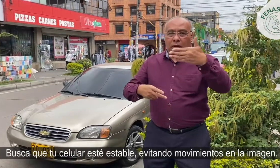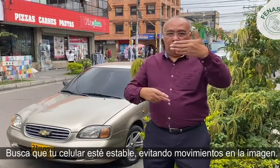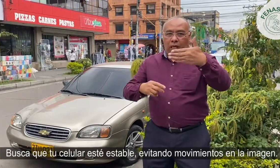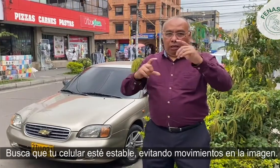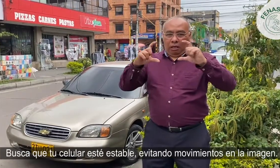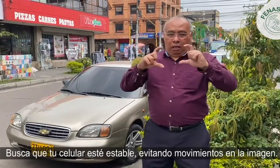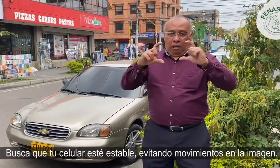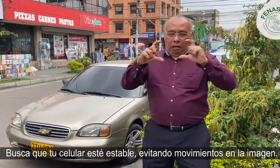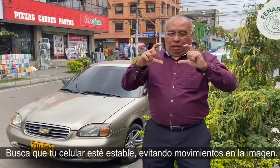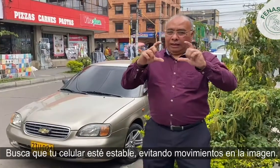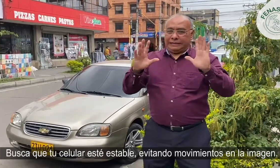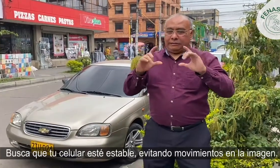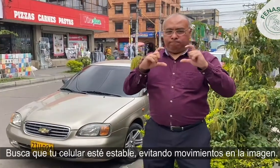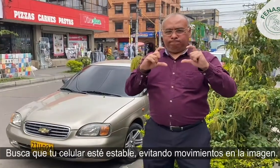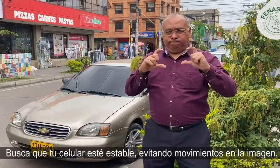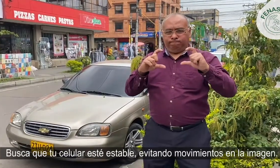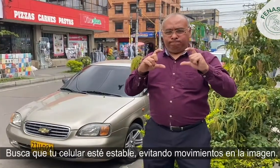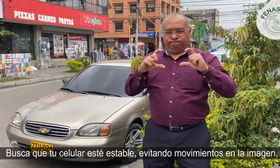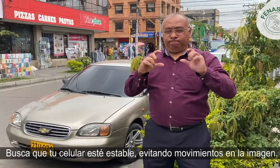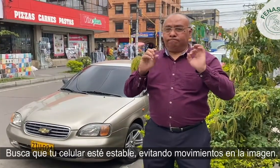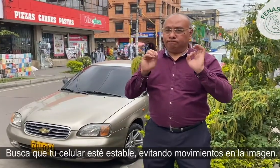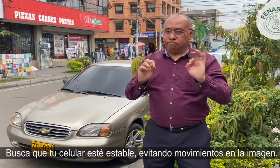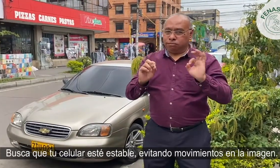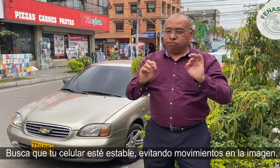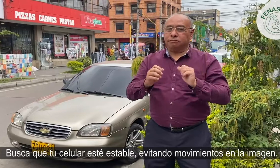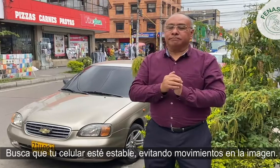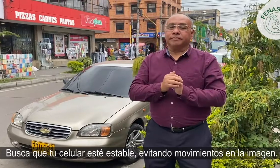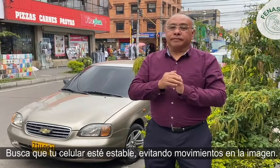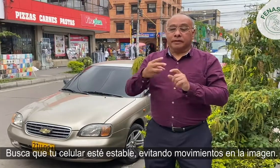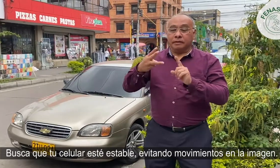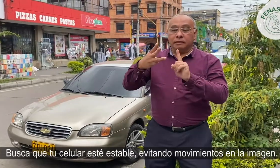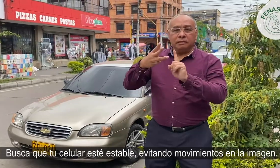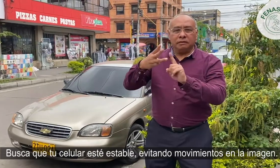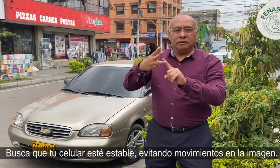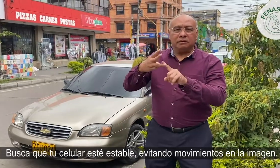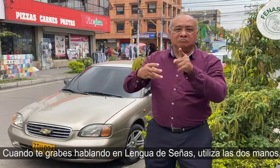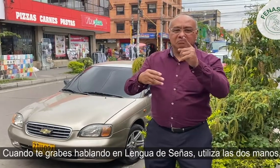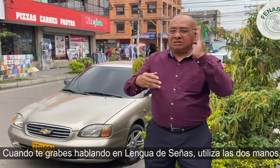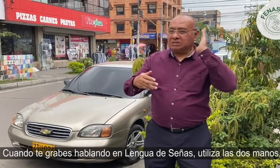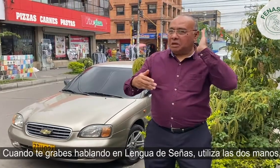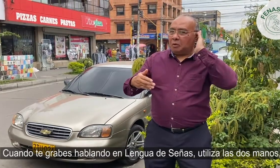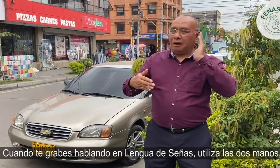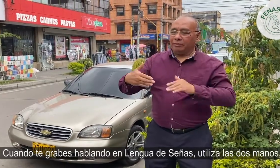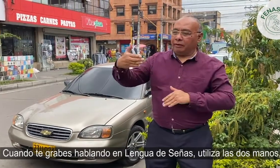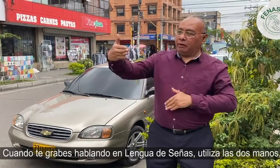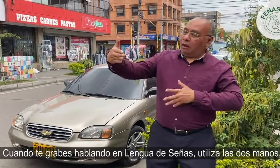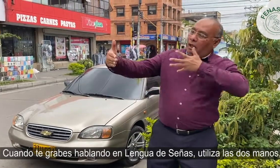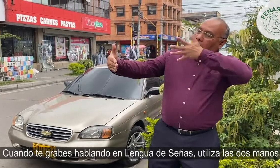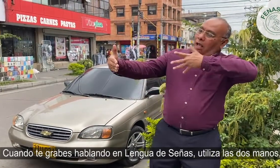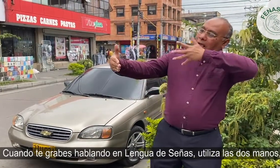Busca que tu celular esté estable, evitando movimientos en la imagen. Cuando te grabes hablando en lengua de señas,